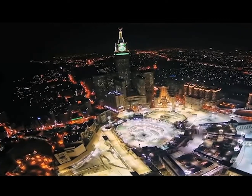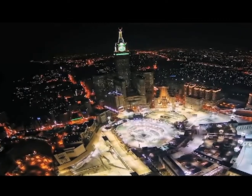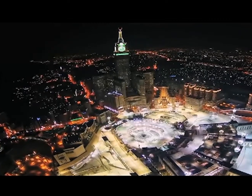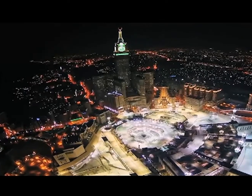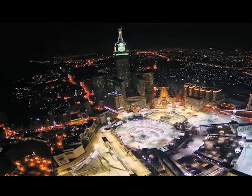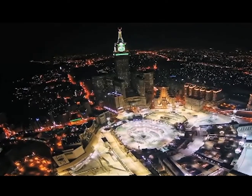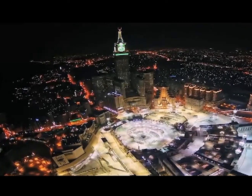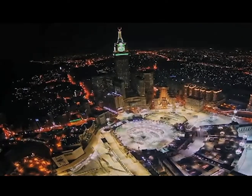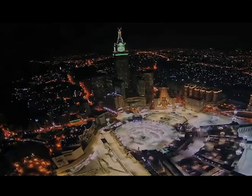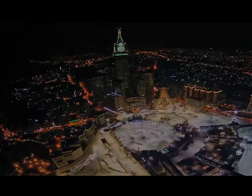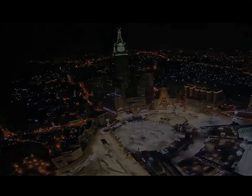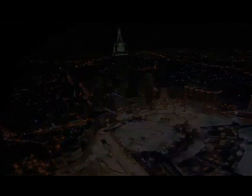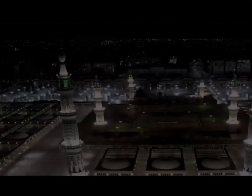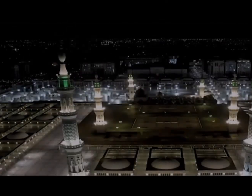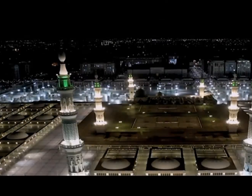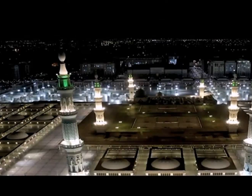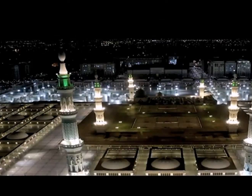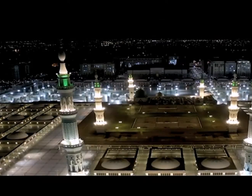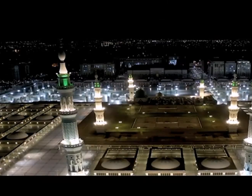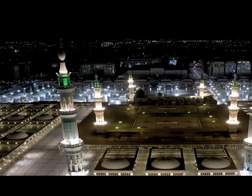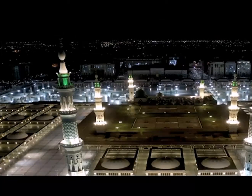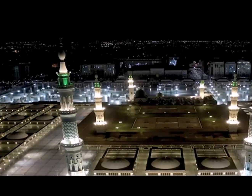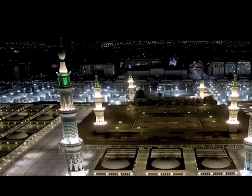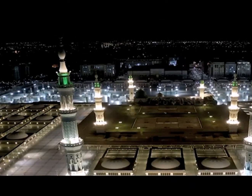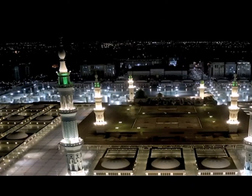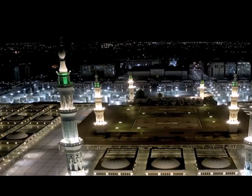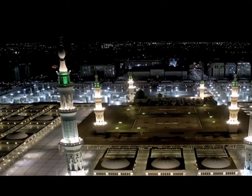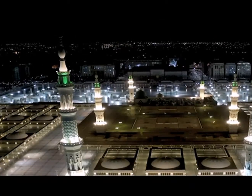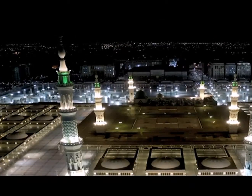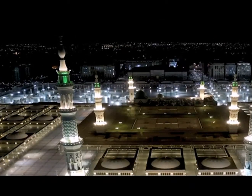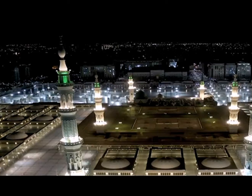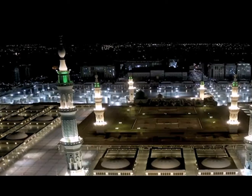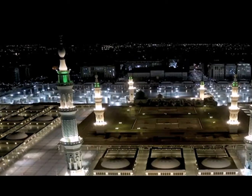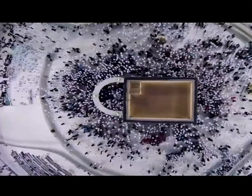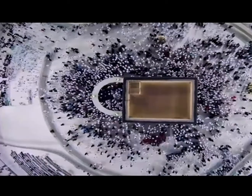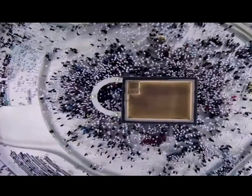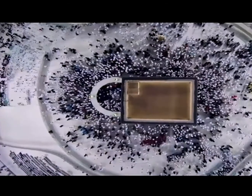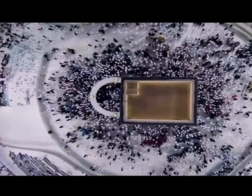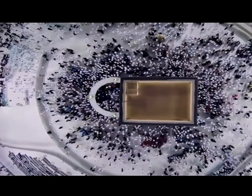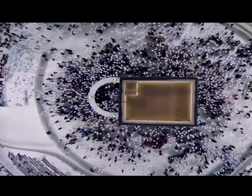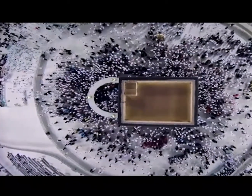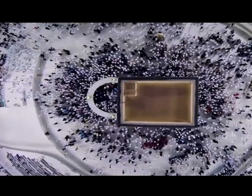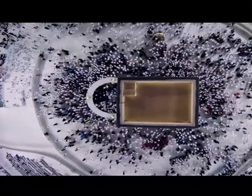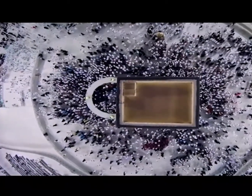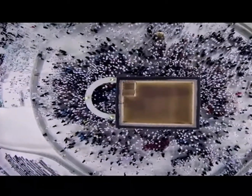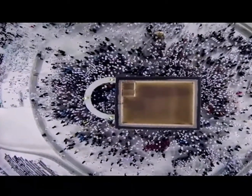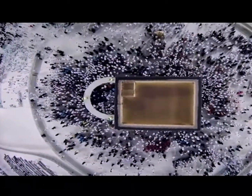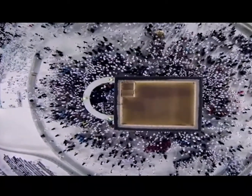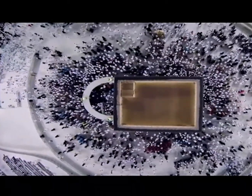الحمد للہ رب العالمین والصلاة والسلام علی سید المرسلین، اما بعد فاعوذ باللہ